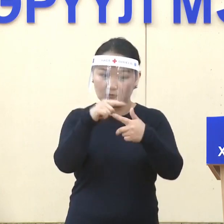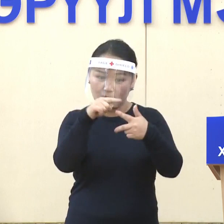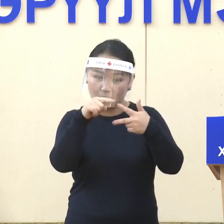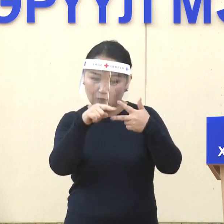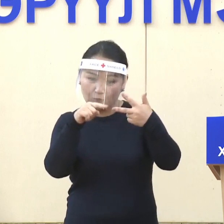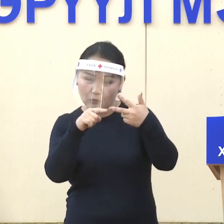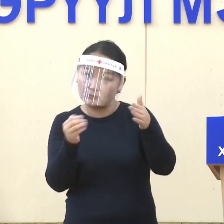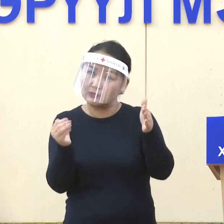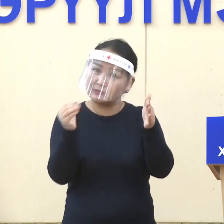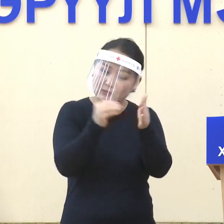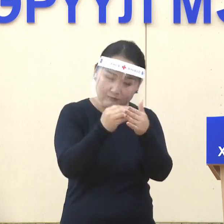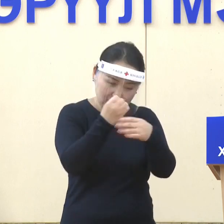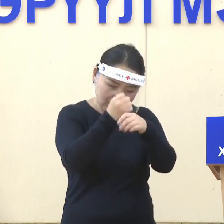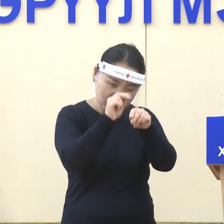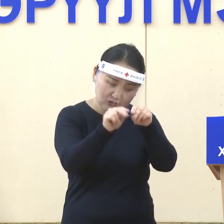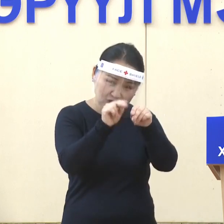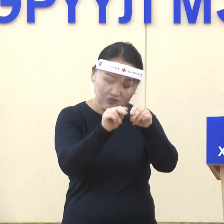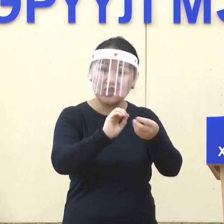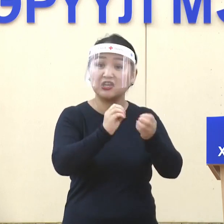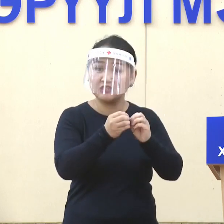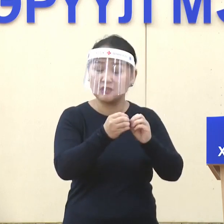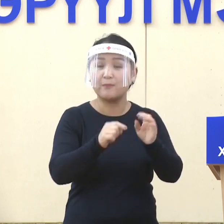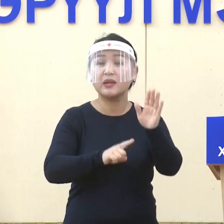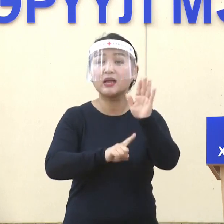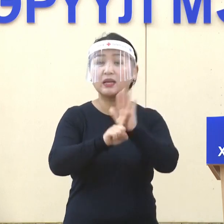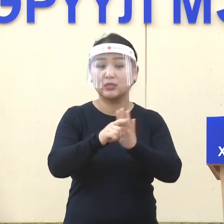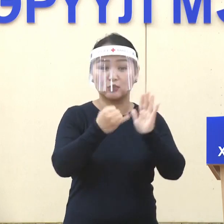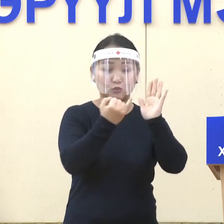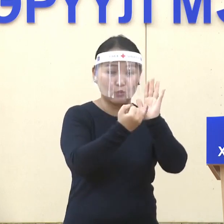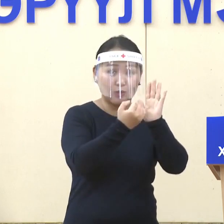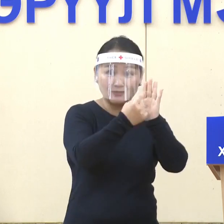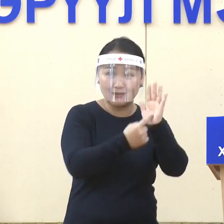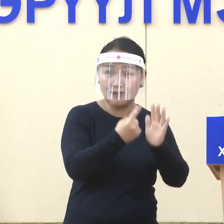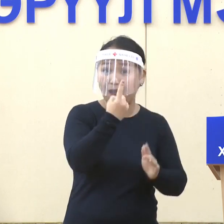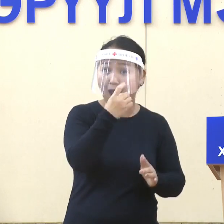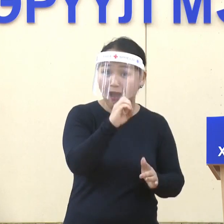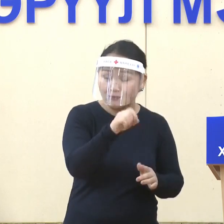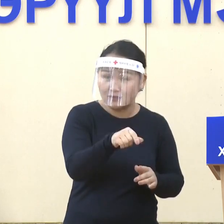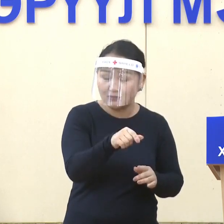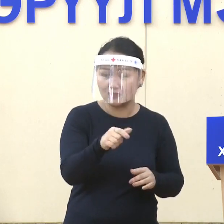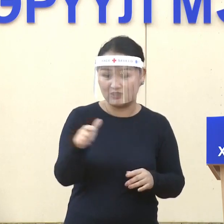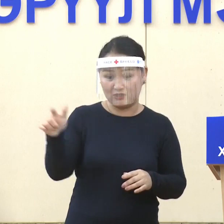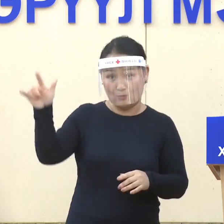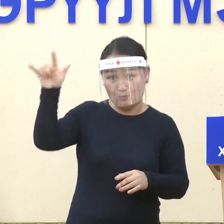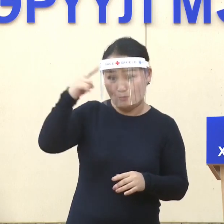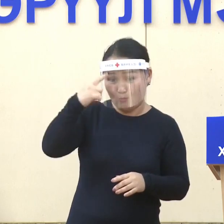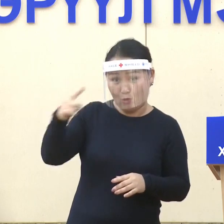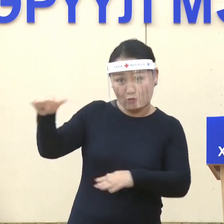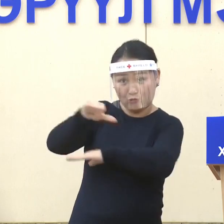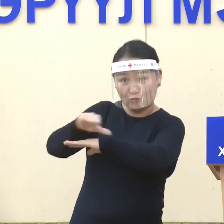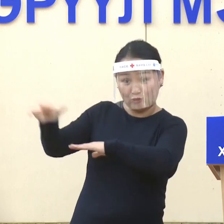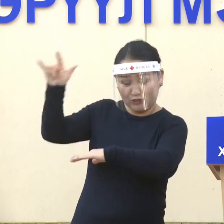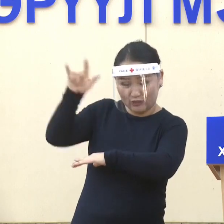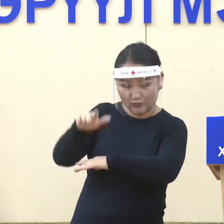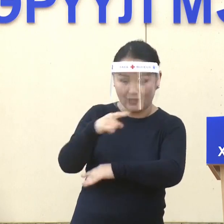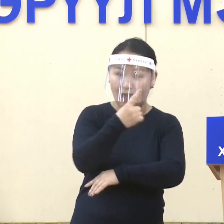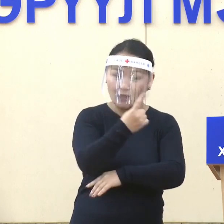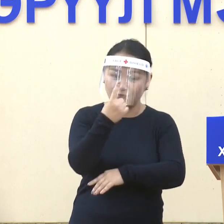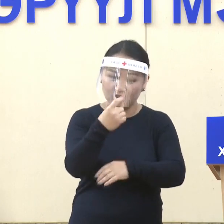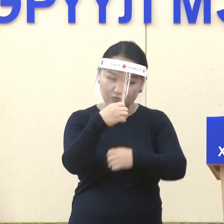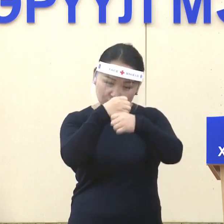илэрлээ. Энийг одоо хэлэх юм бол эхлээд 6 сарын 10-нд эрэхт нь 11-ний шинжилгээний